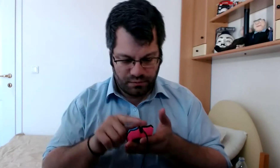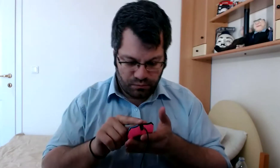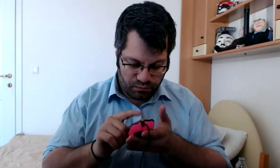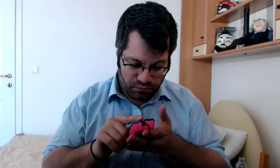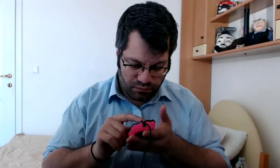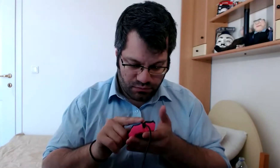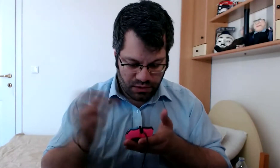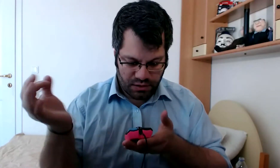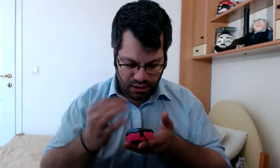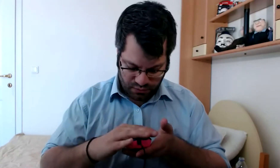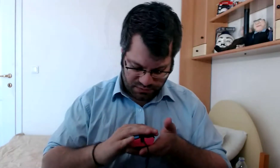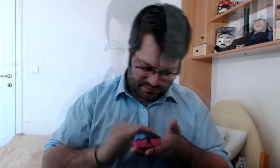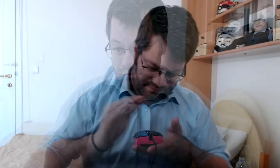Εξαιρετικά. Τέλεια.